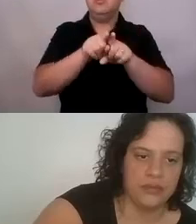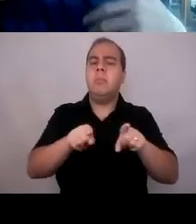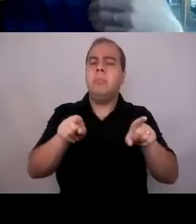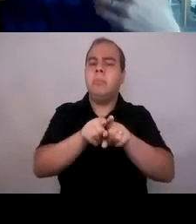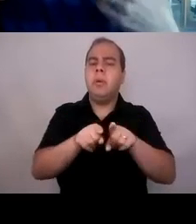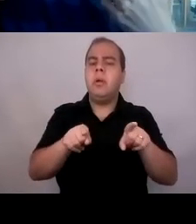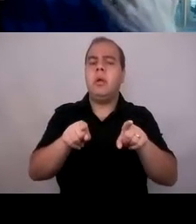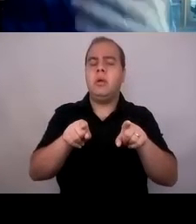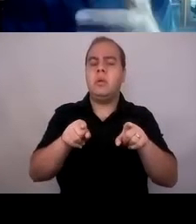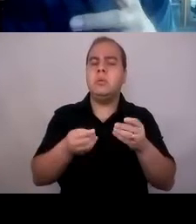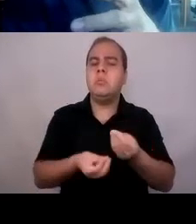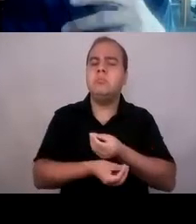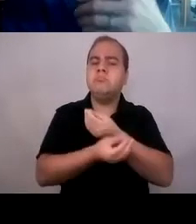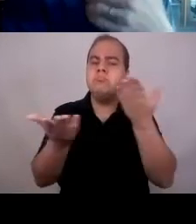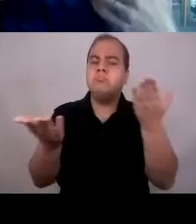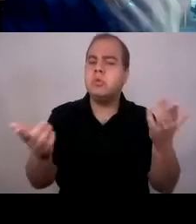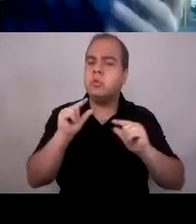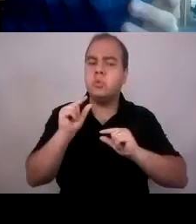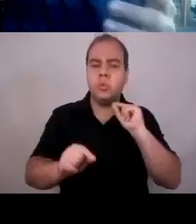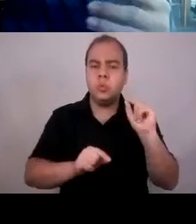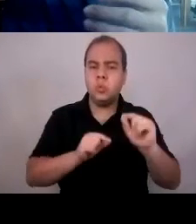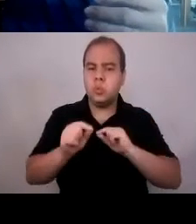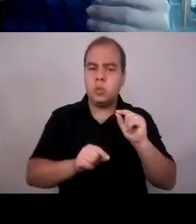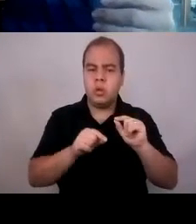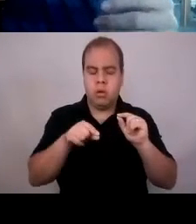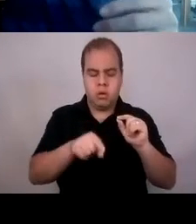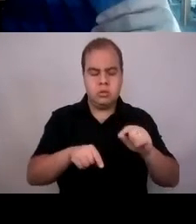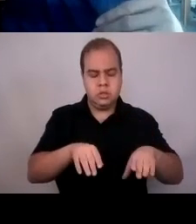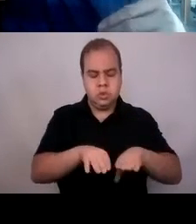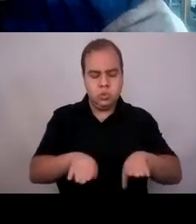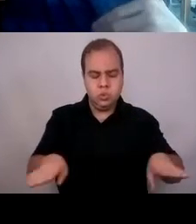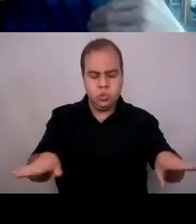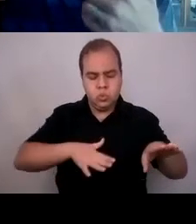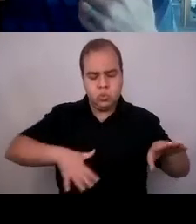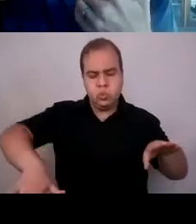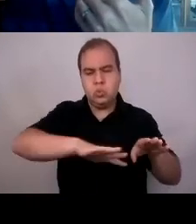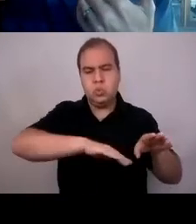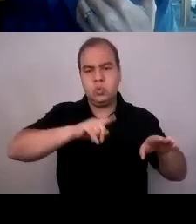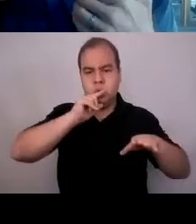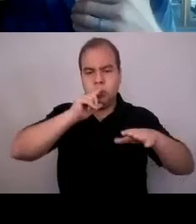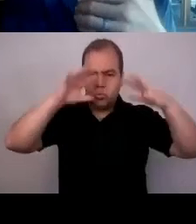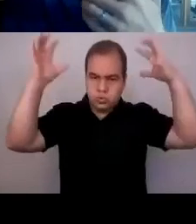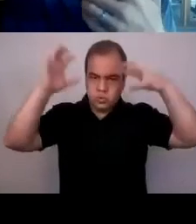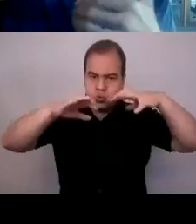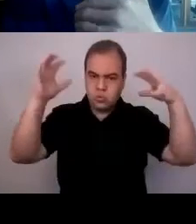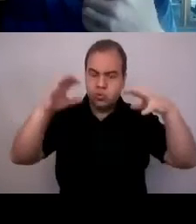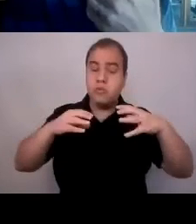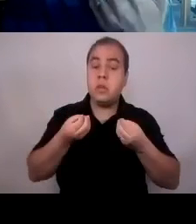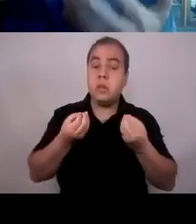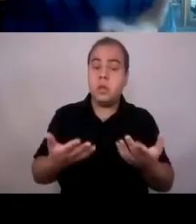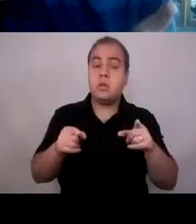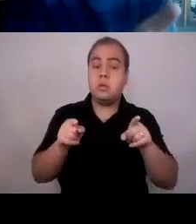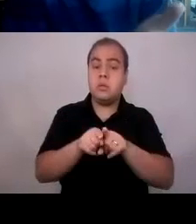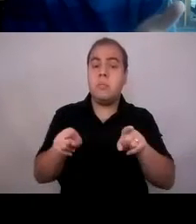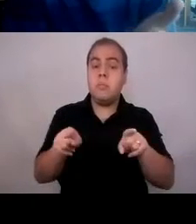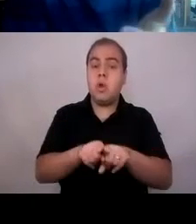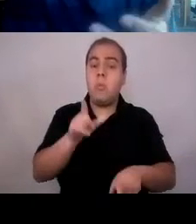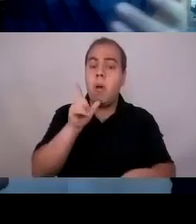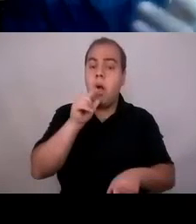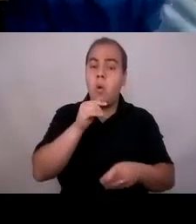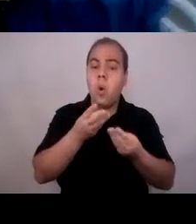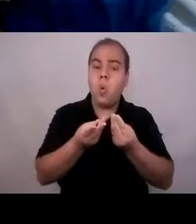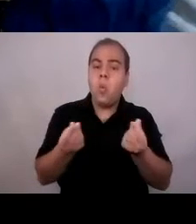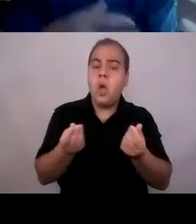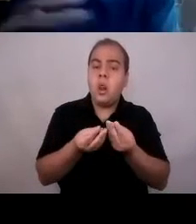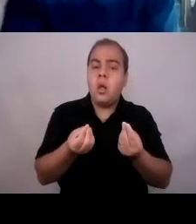como também propondo essas estruturas de manejo de água de chuva que retornassem, então, água de melhor qualidade para os